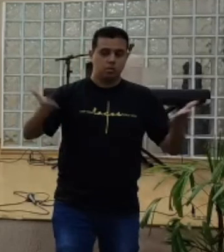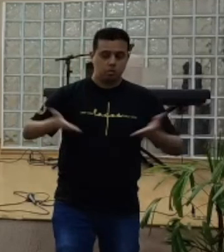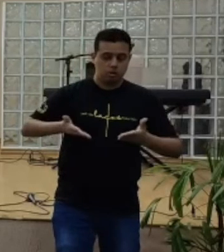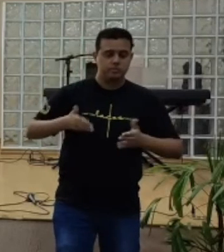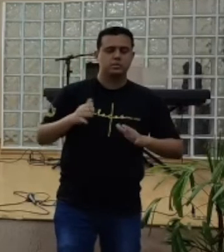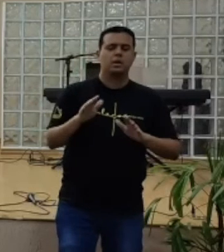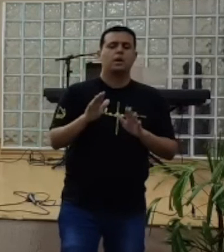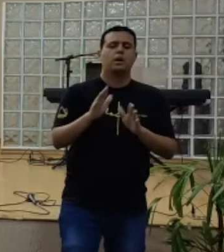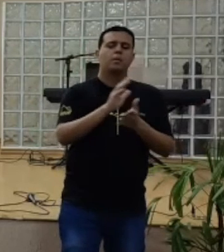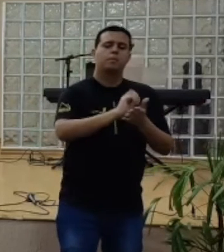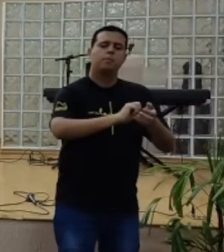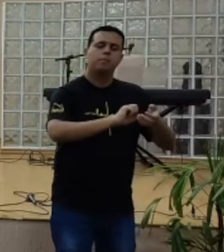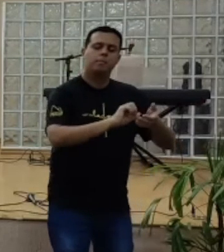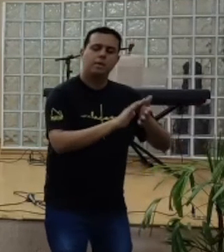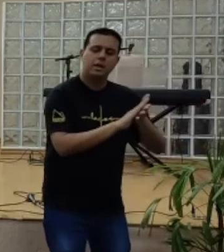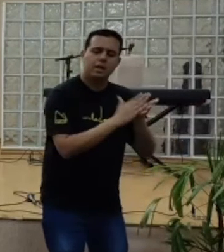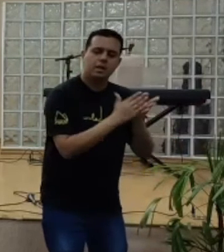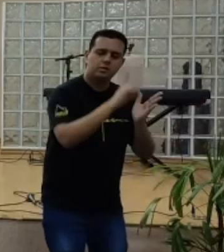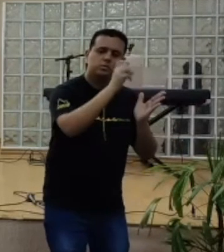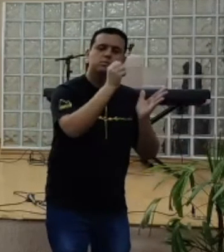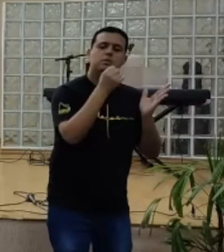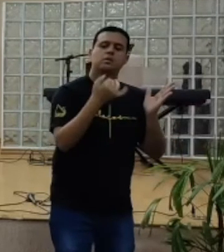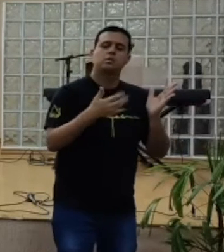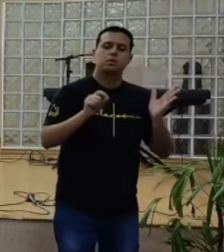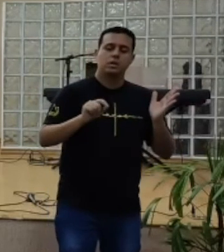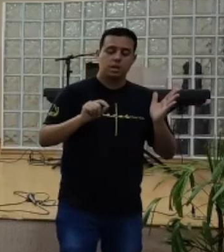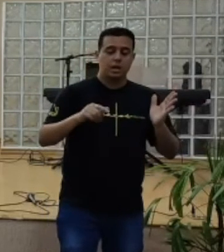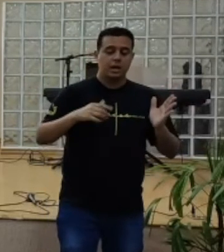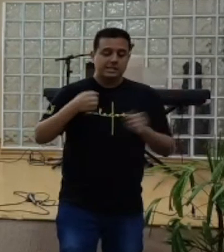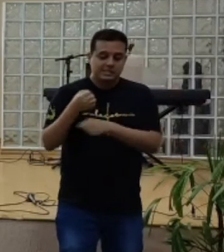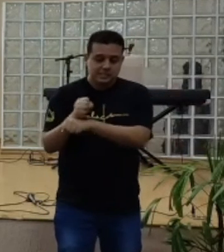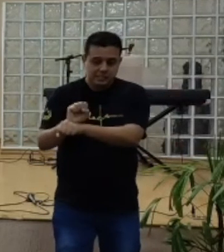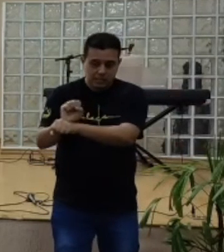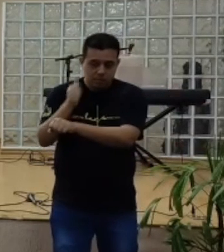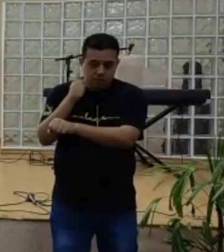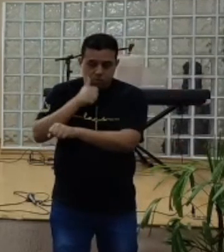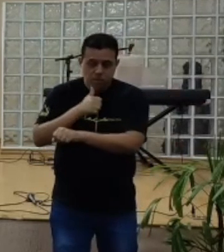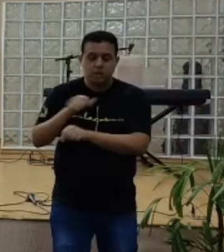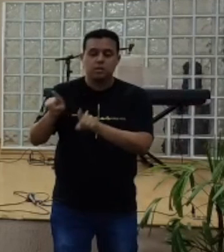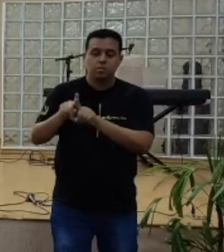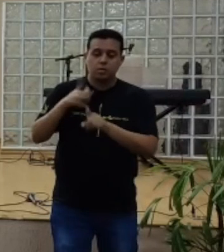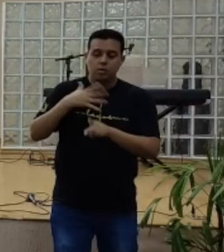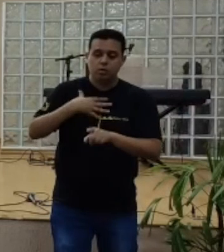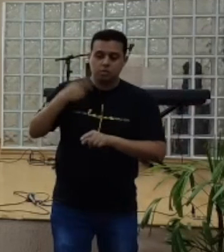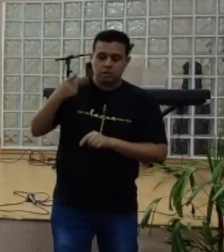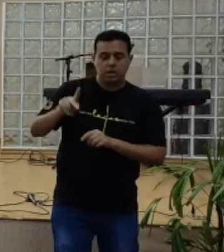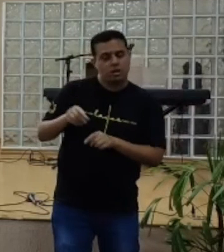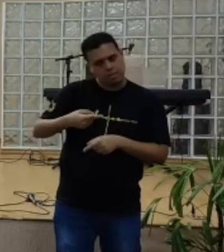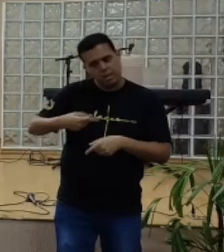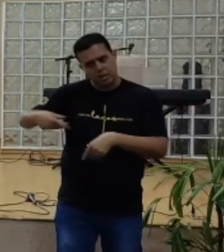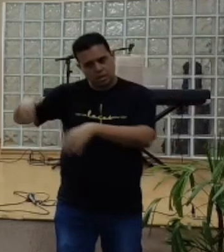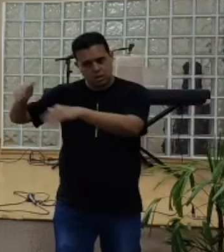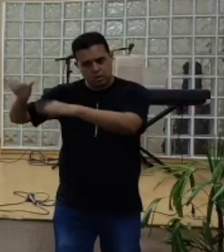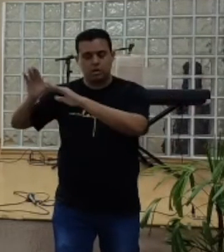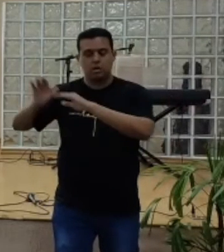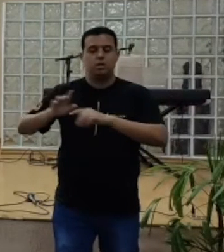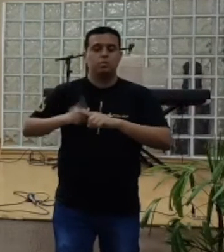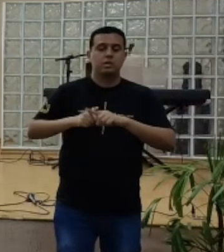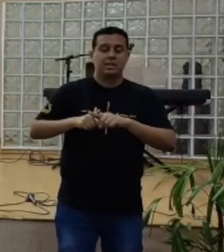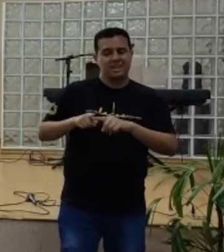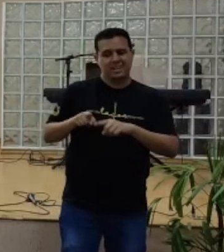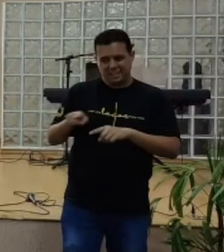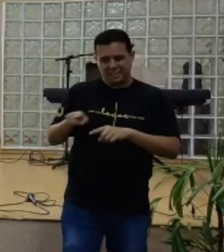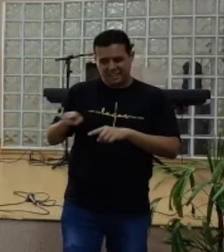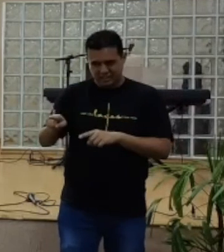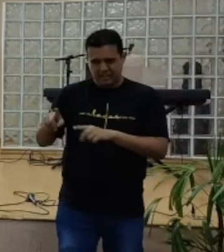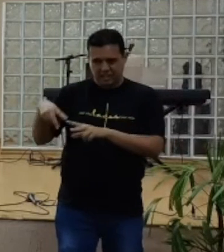Ela diz: mande embora a escrava e seu filho, porque de modo nenhum o filho da escrava será herdeiro com o filho da mulher